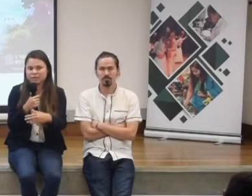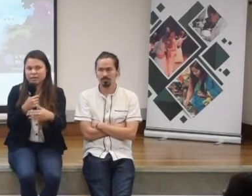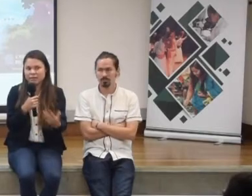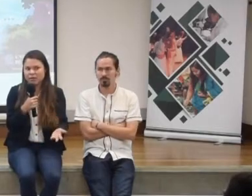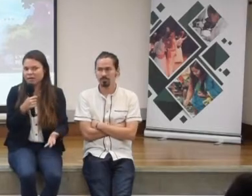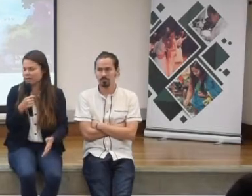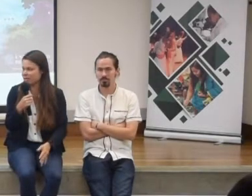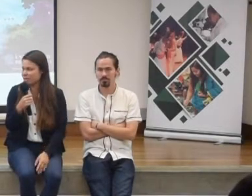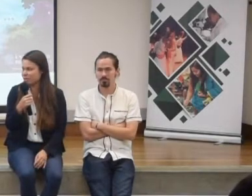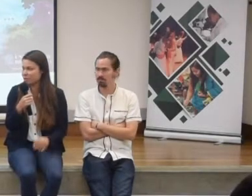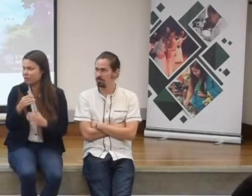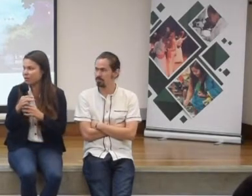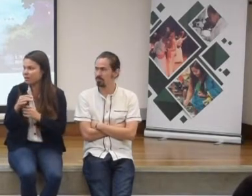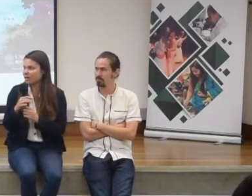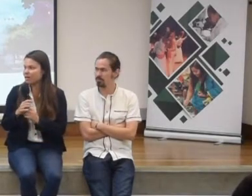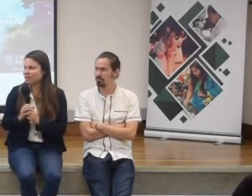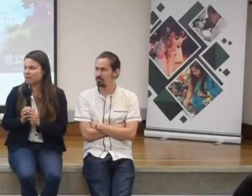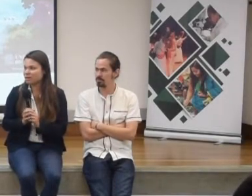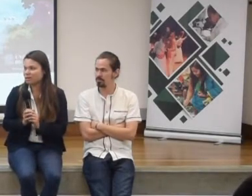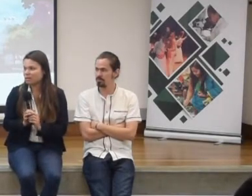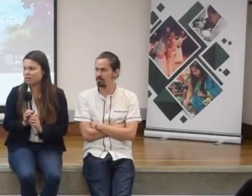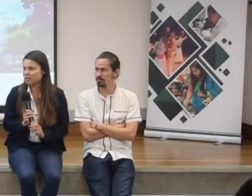seguir, derivado de la reflexión.